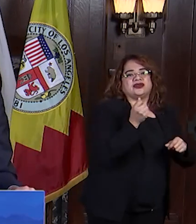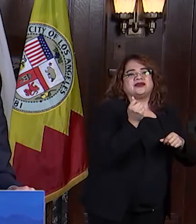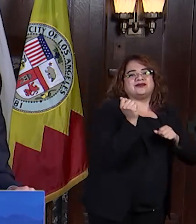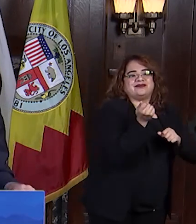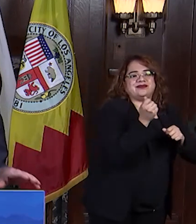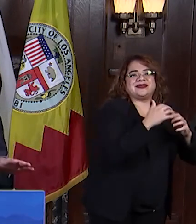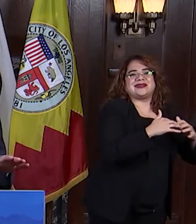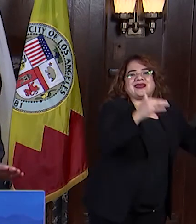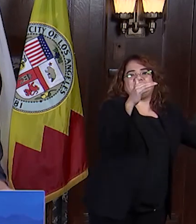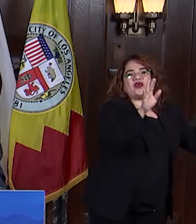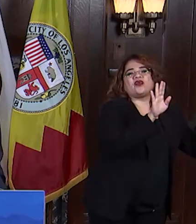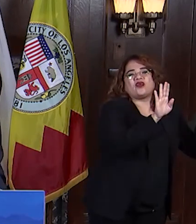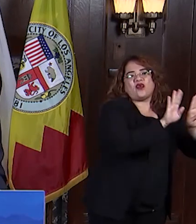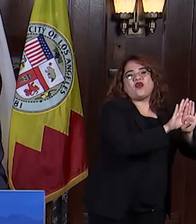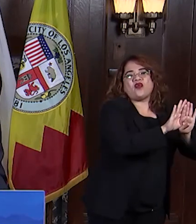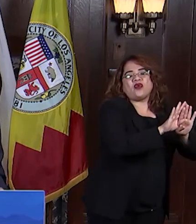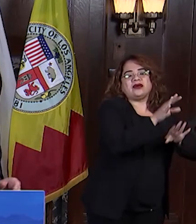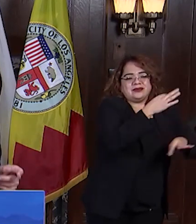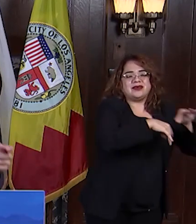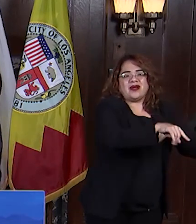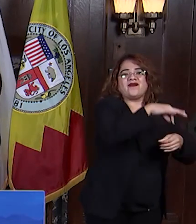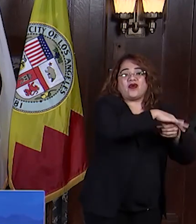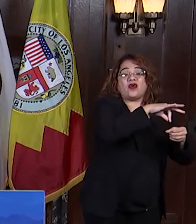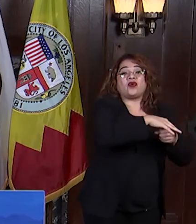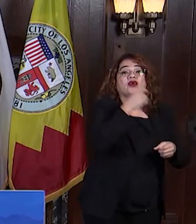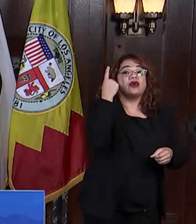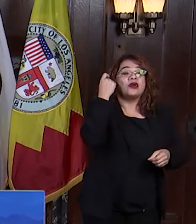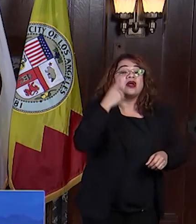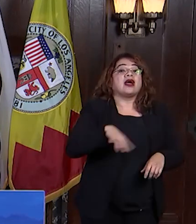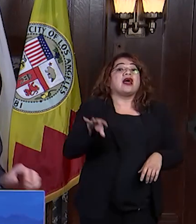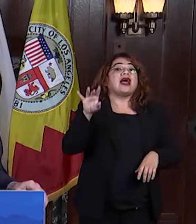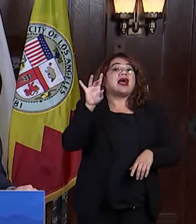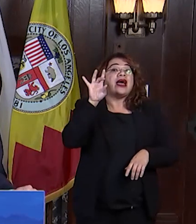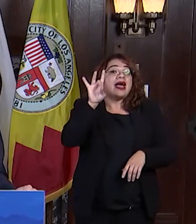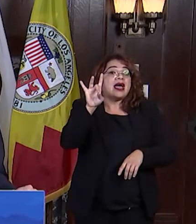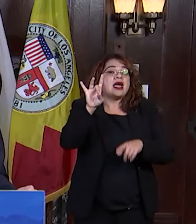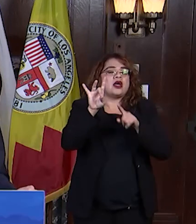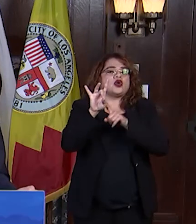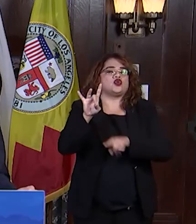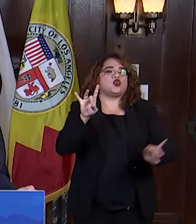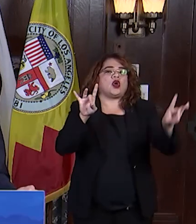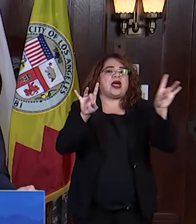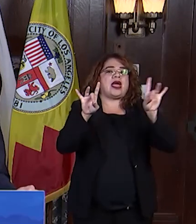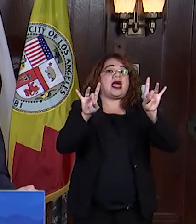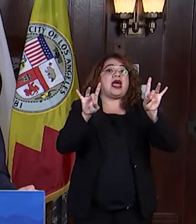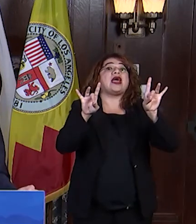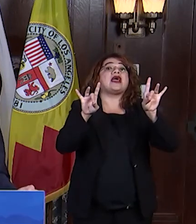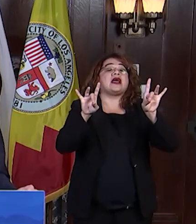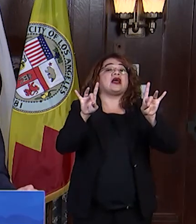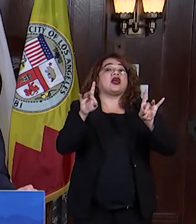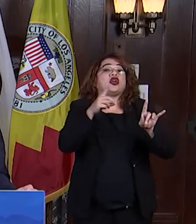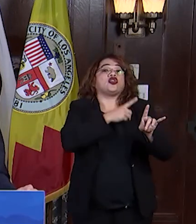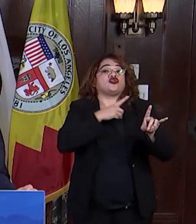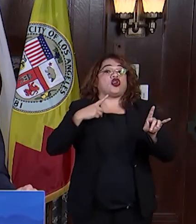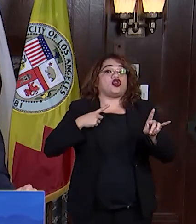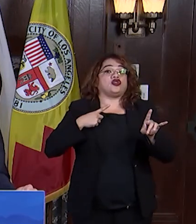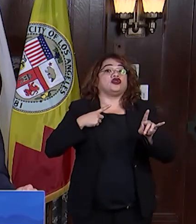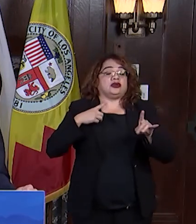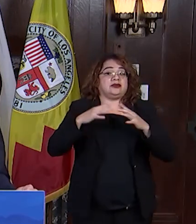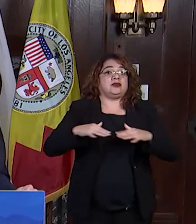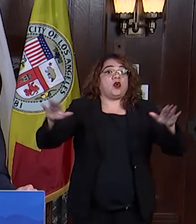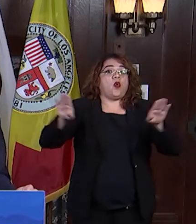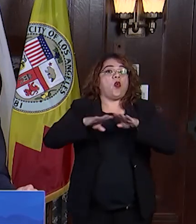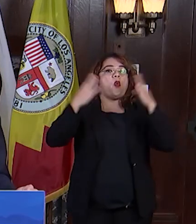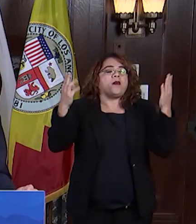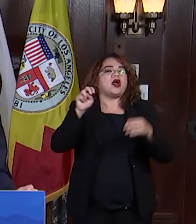estará operando de las 8 de la mañana hasta las 8 de la noche a partir del 9 de